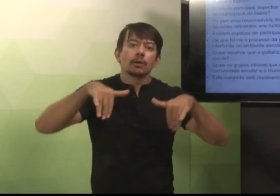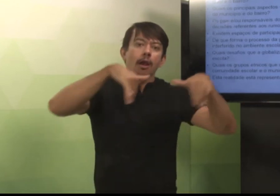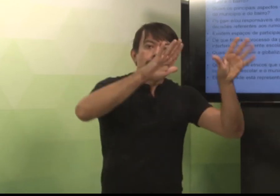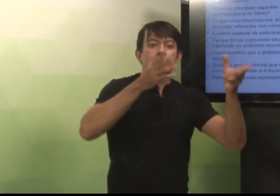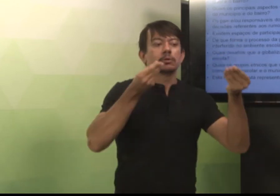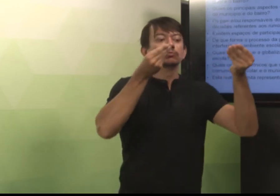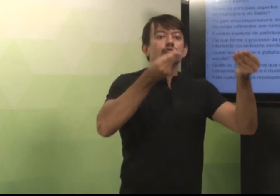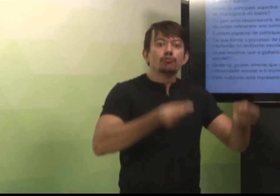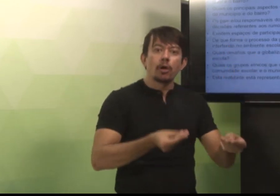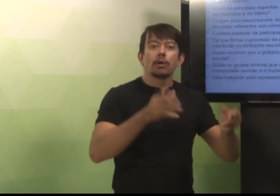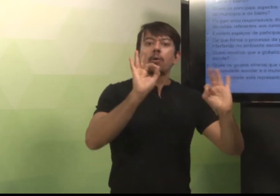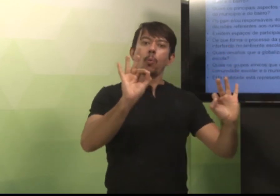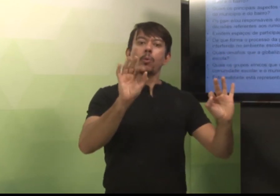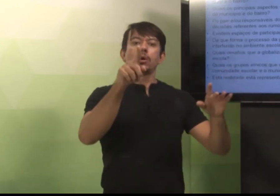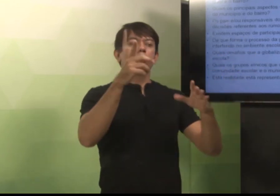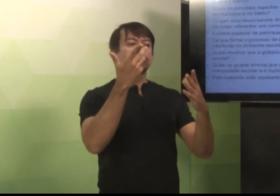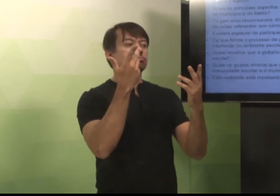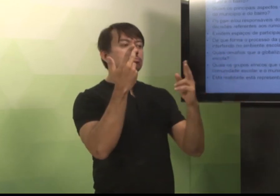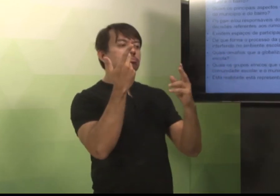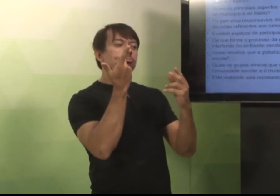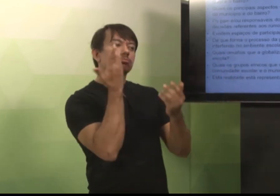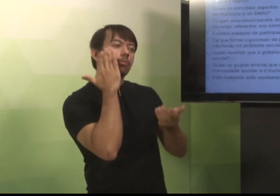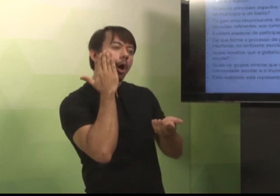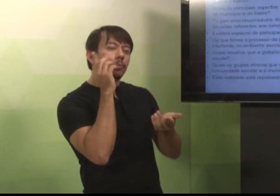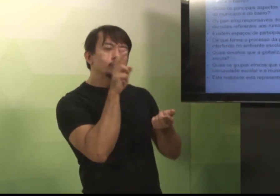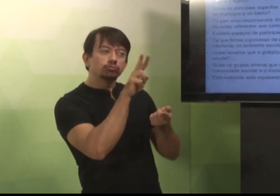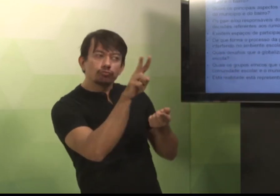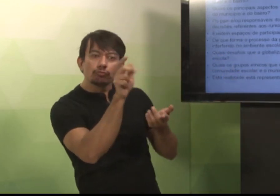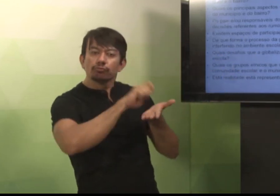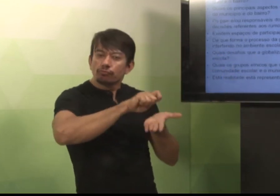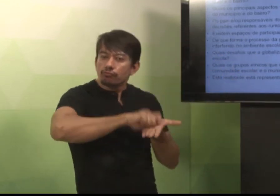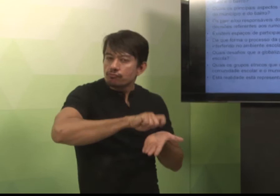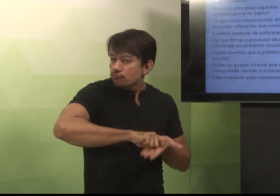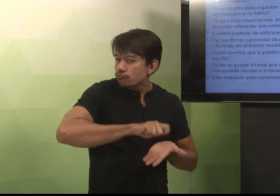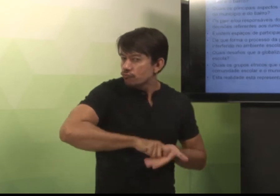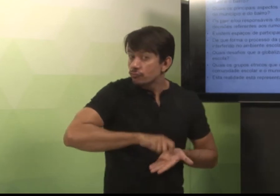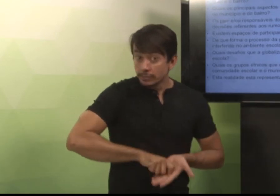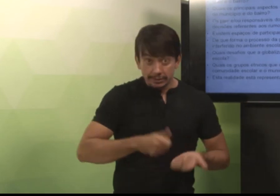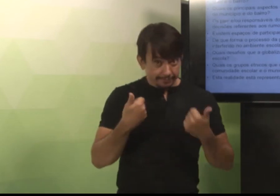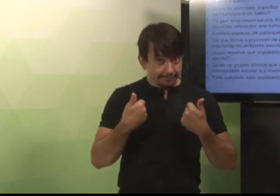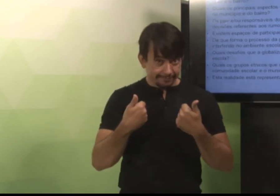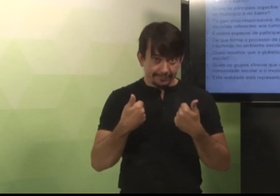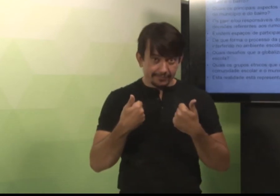leve o material para que você possa fazer as anotações, veja, anote, ok?